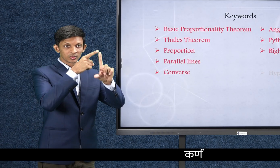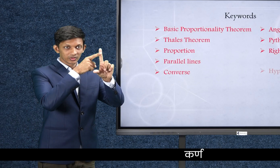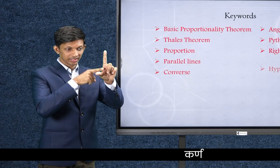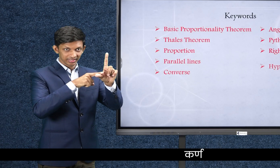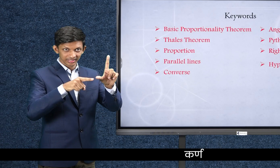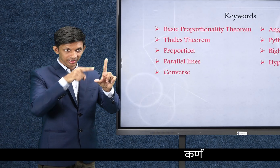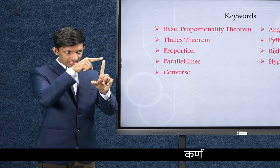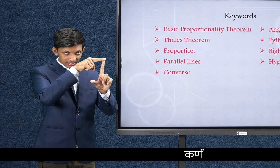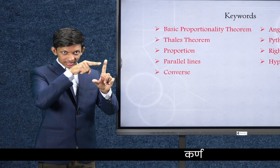कर्ण,